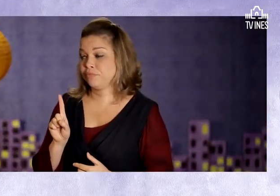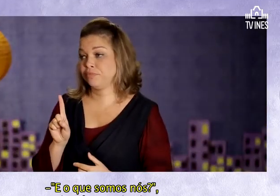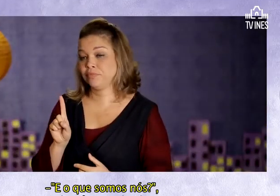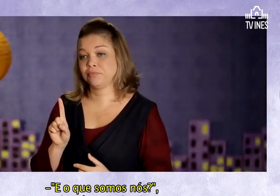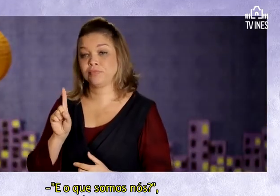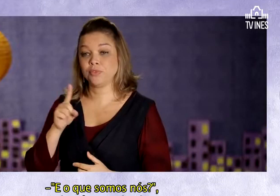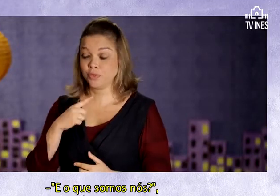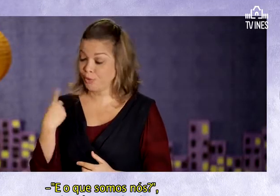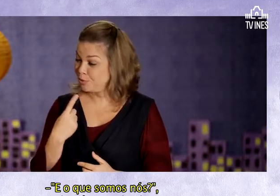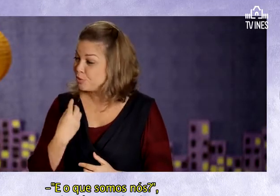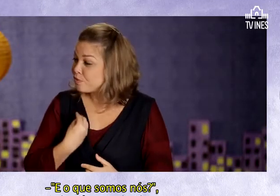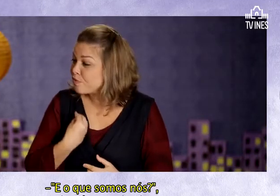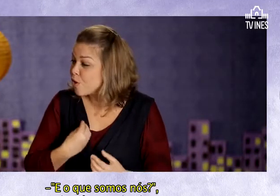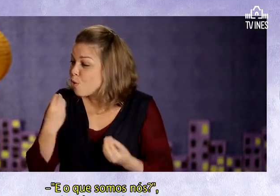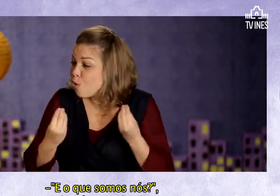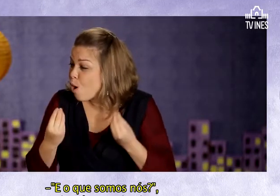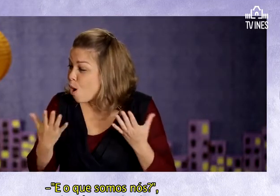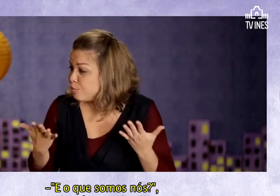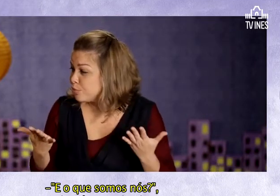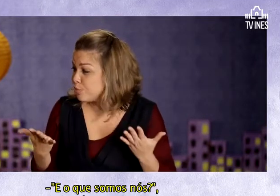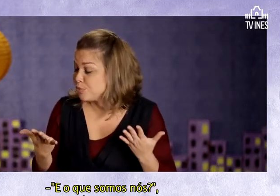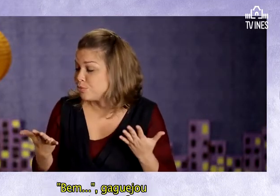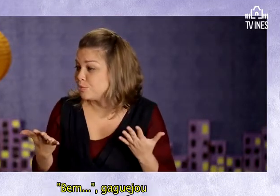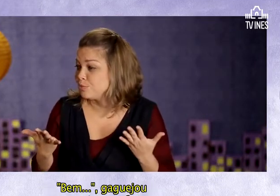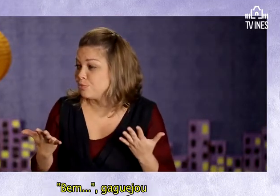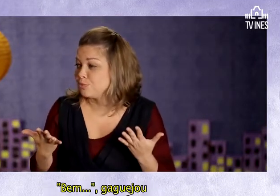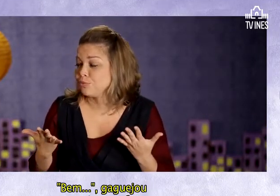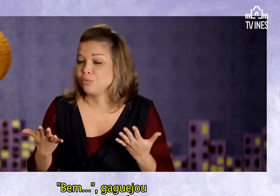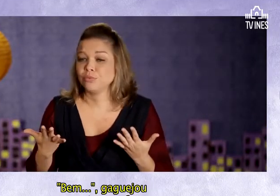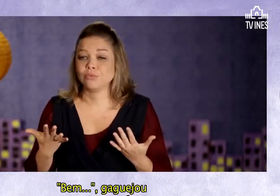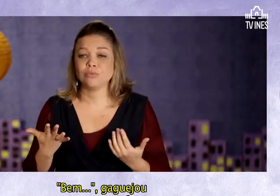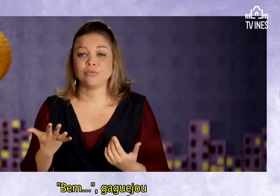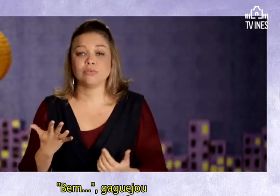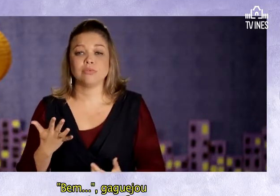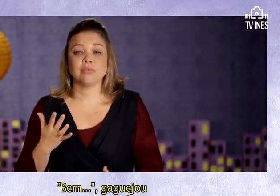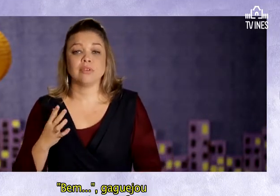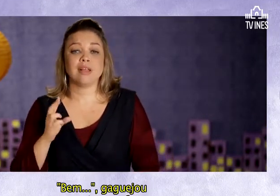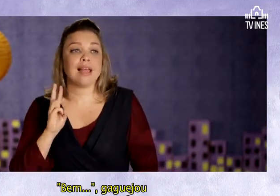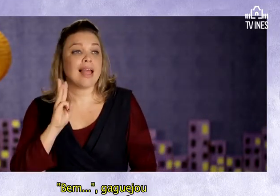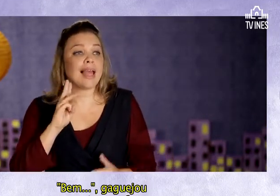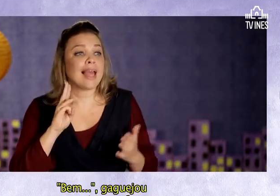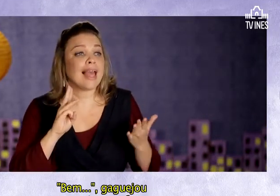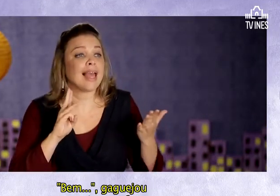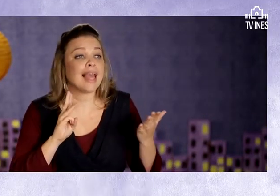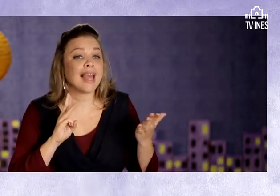E o que somos nós? Quis saber o primeiro. Bem, gaguejou o terceiro, confuso.